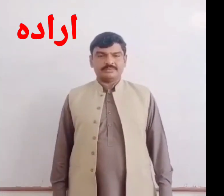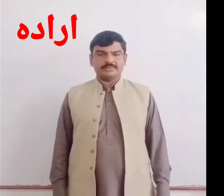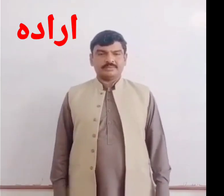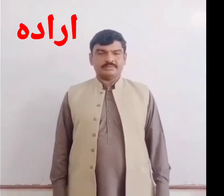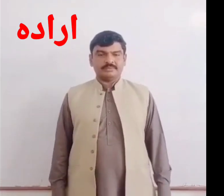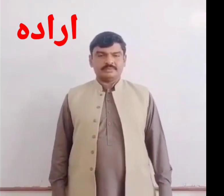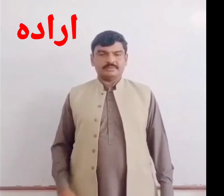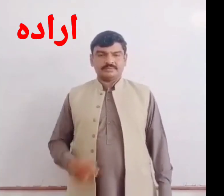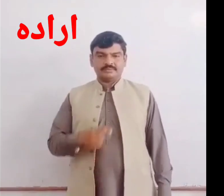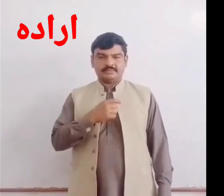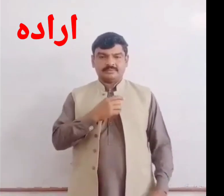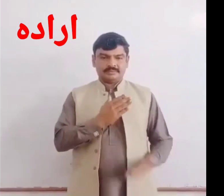इरादा,